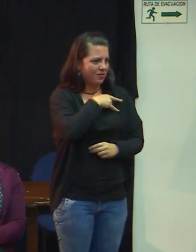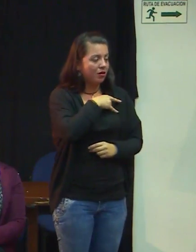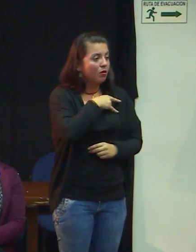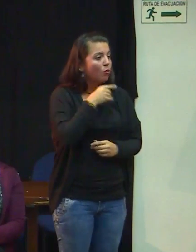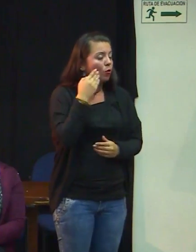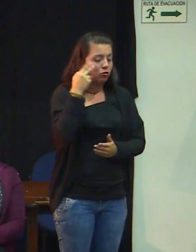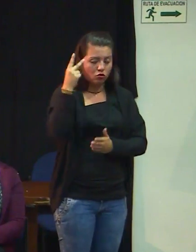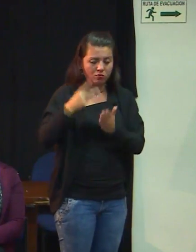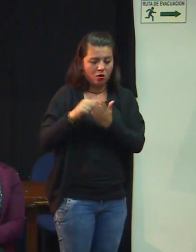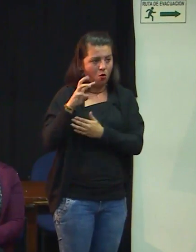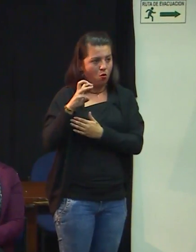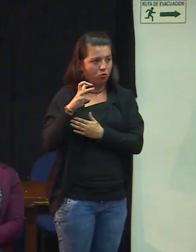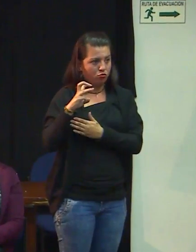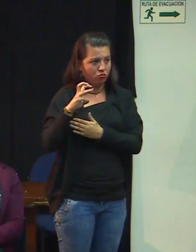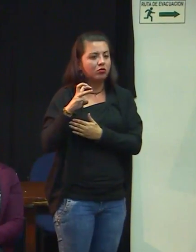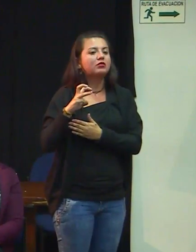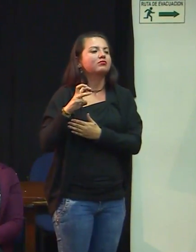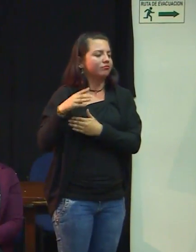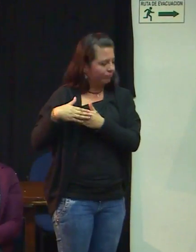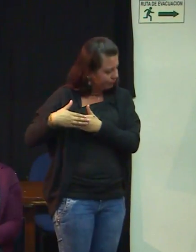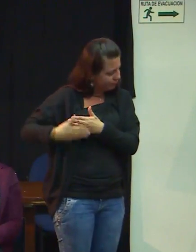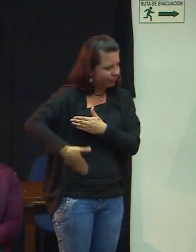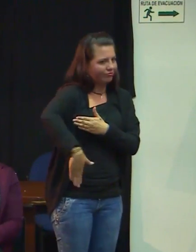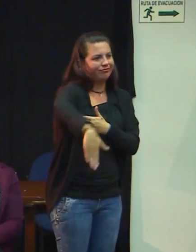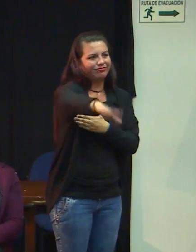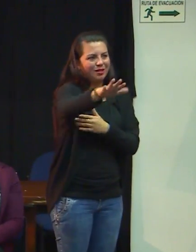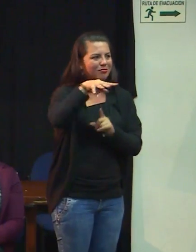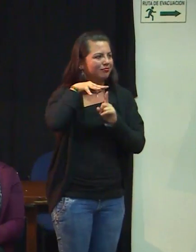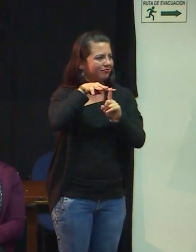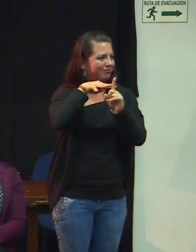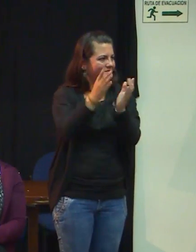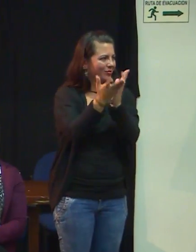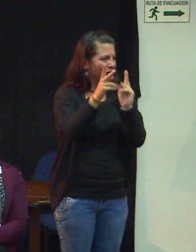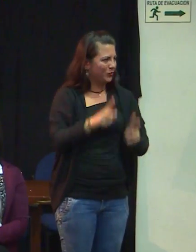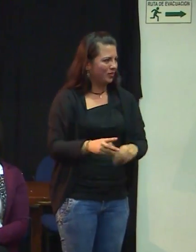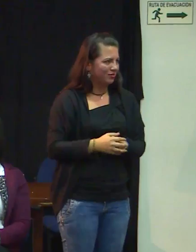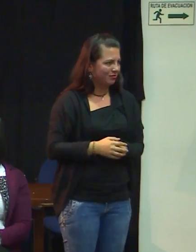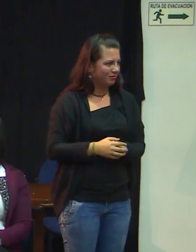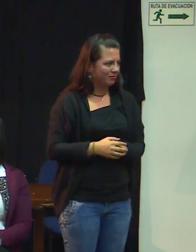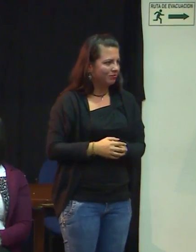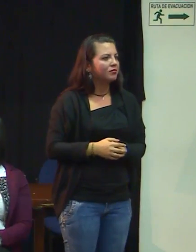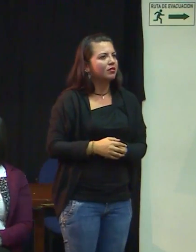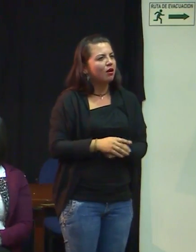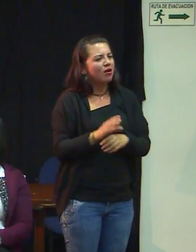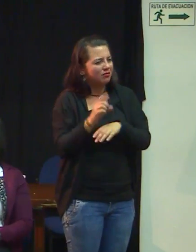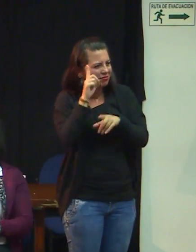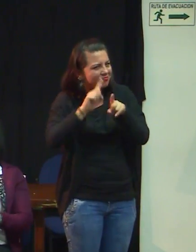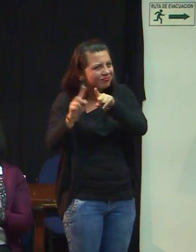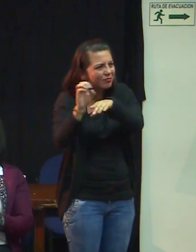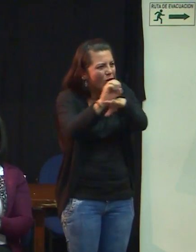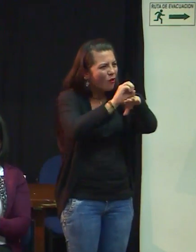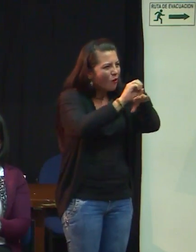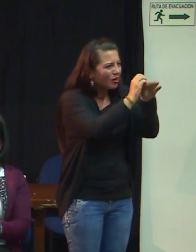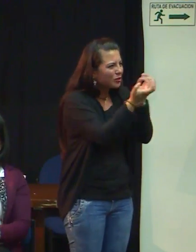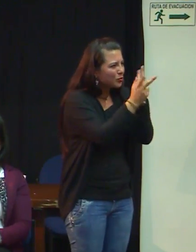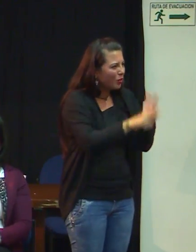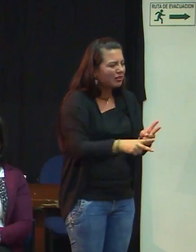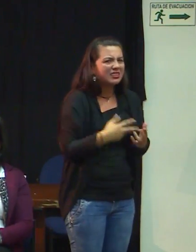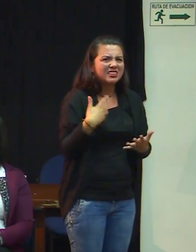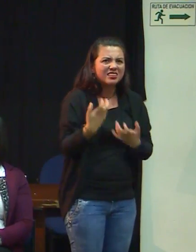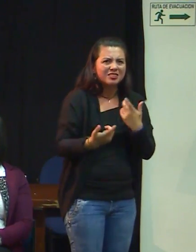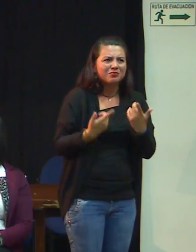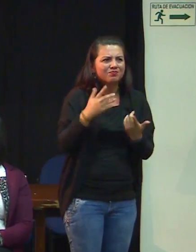2008 hago parte de los movimientos estudiantiles. Hago parte de las organizaciones estudiantiles que han buscado aquí